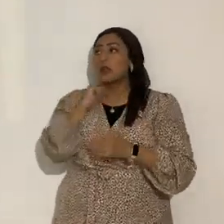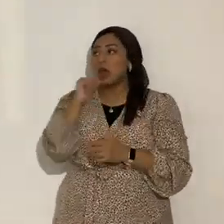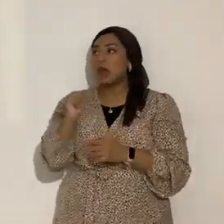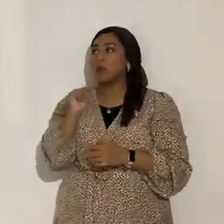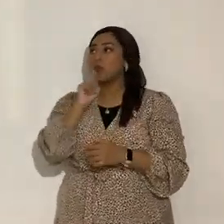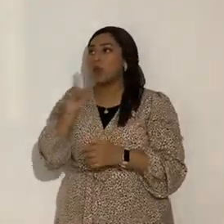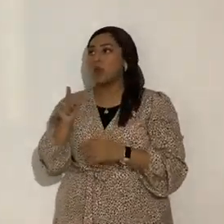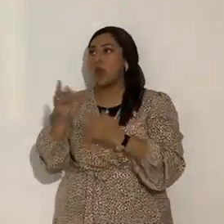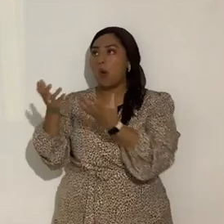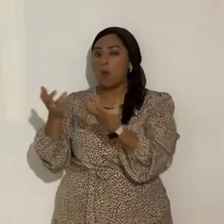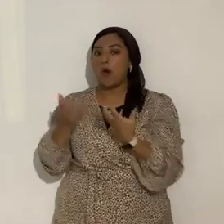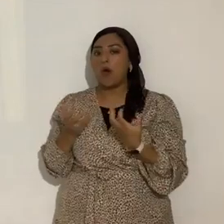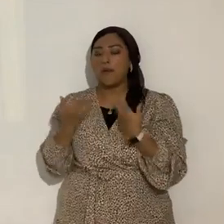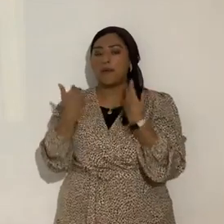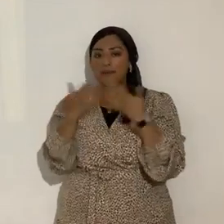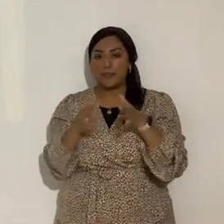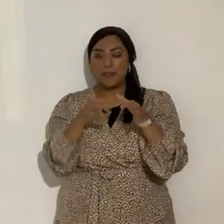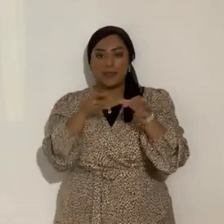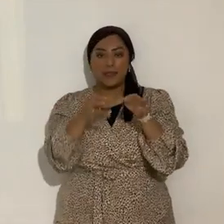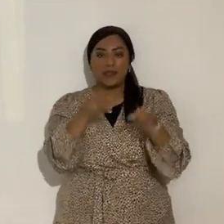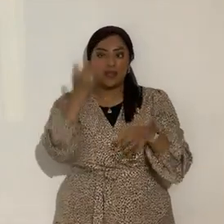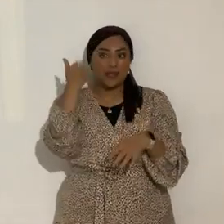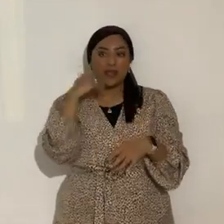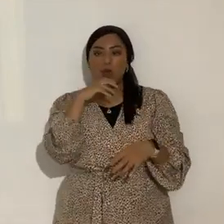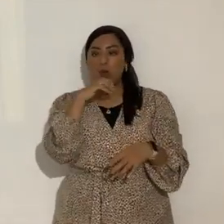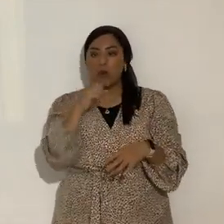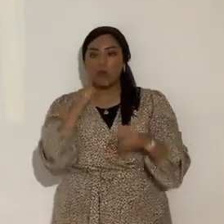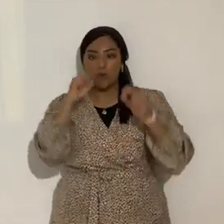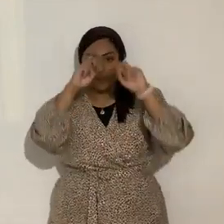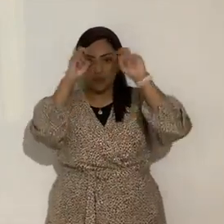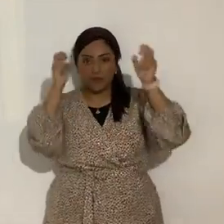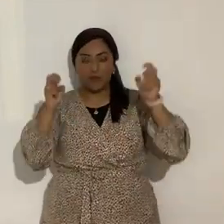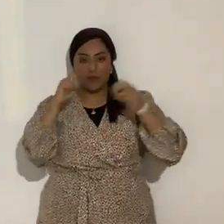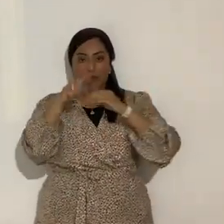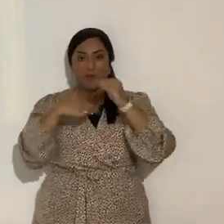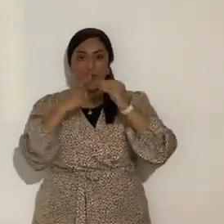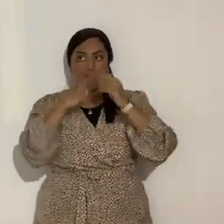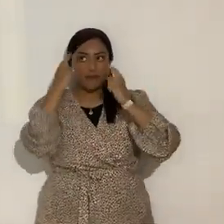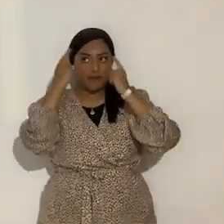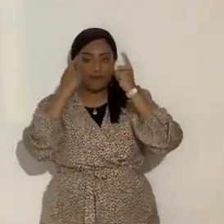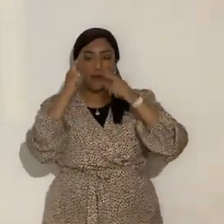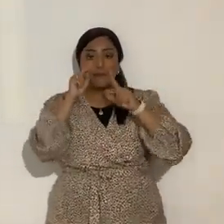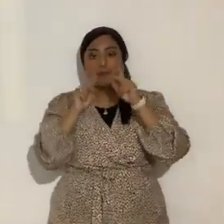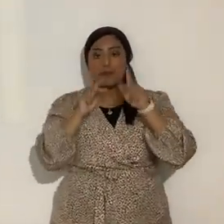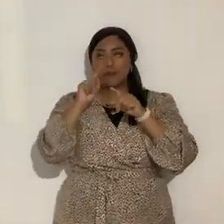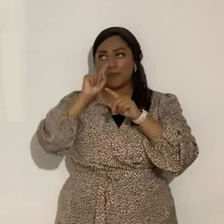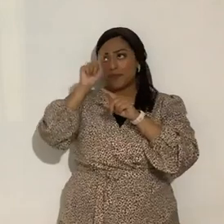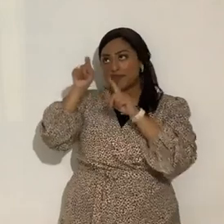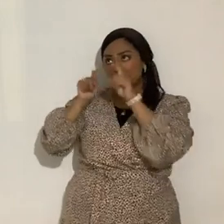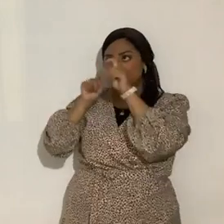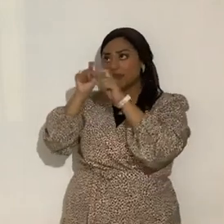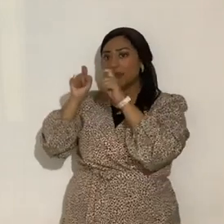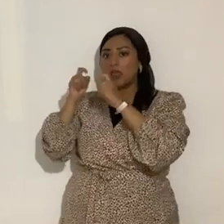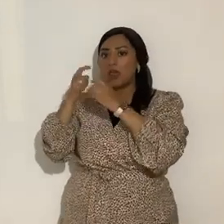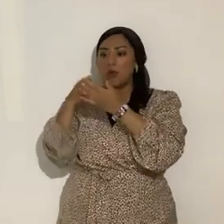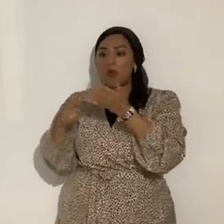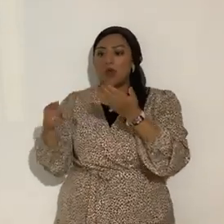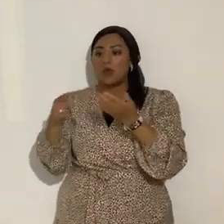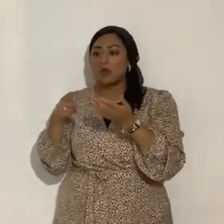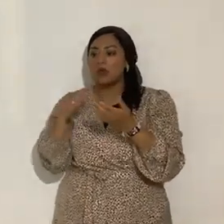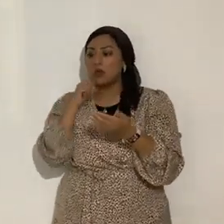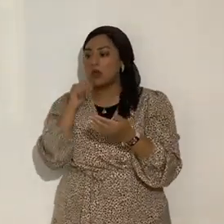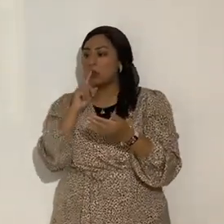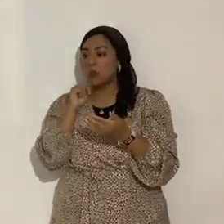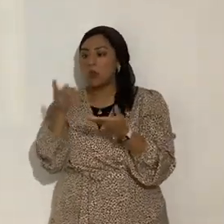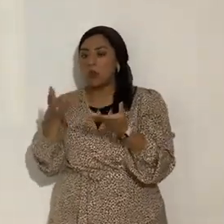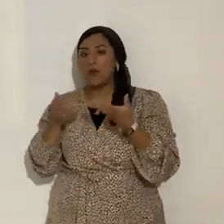realmente. Ya lo expliqué en temas anteriores sobre psicología. La gente pide cosas que no quiere